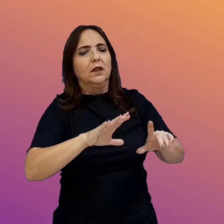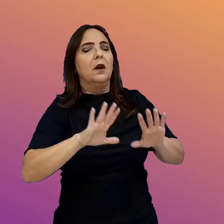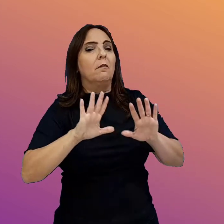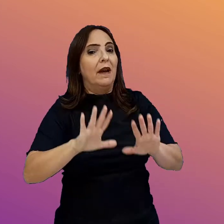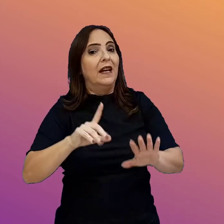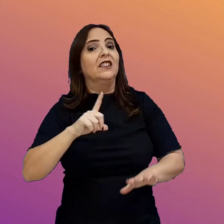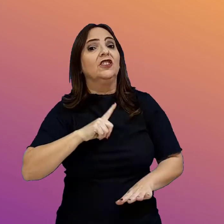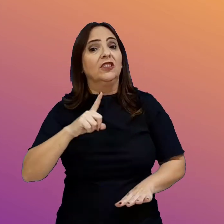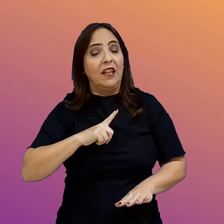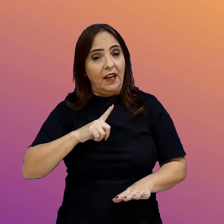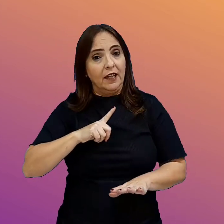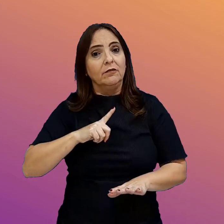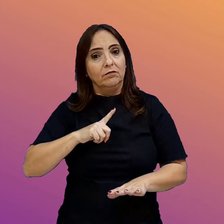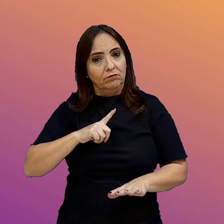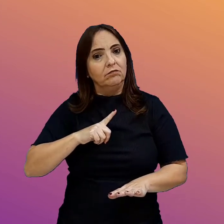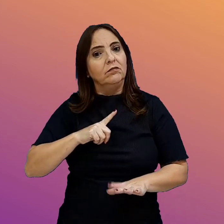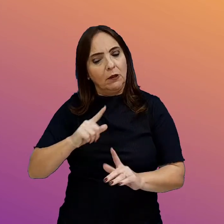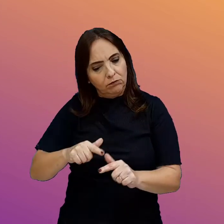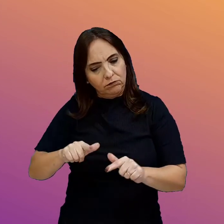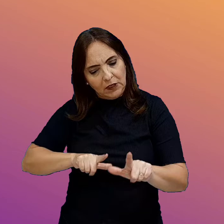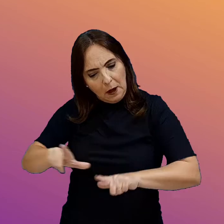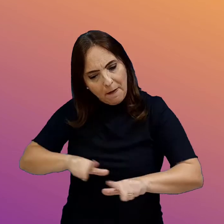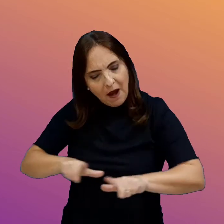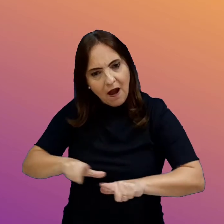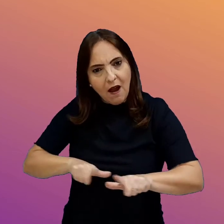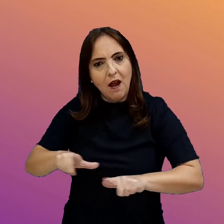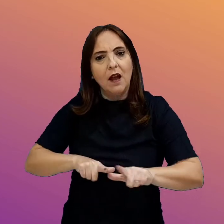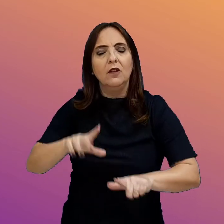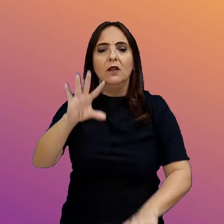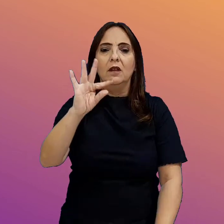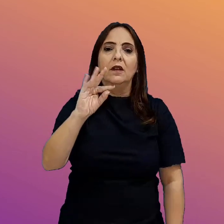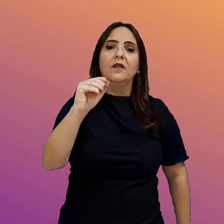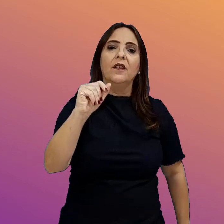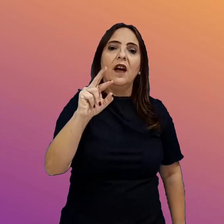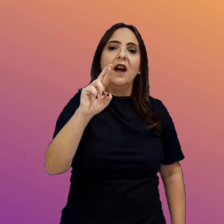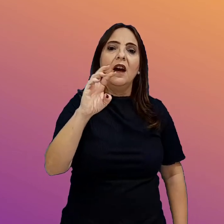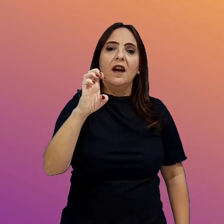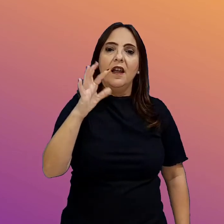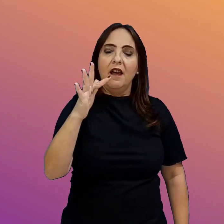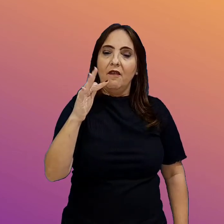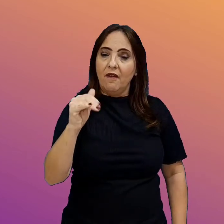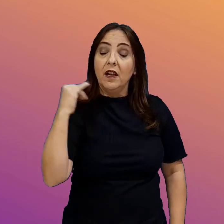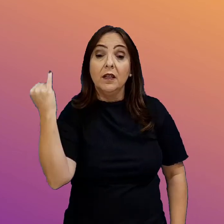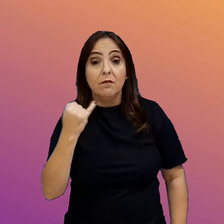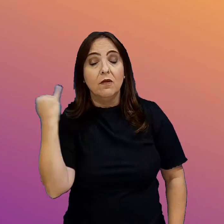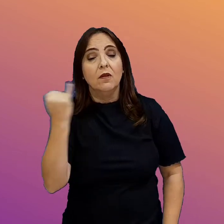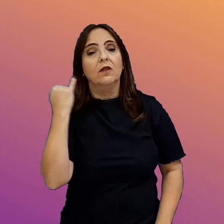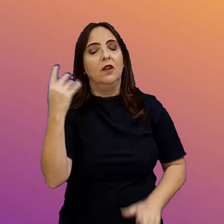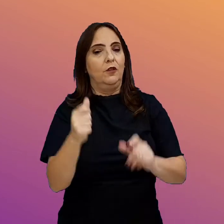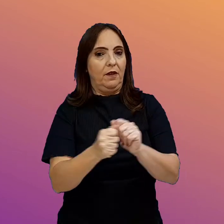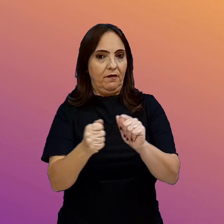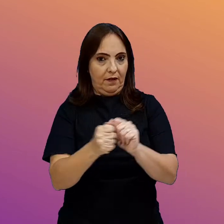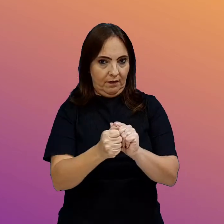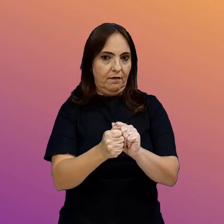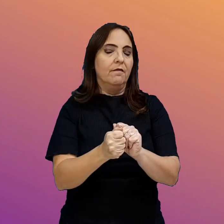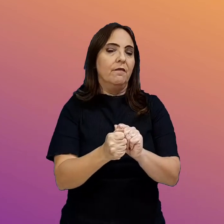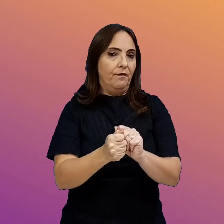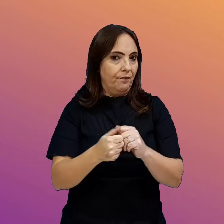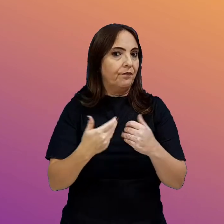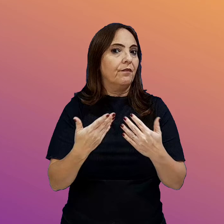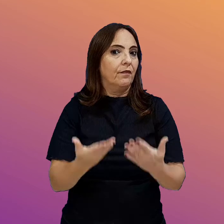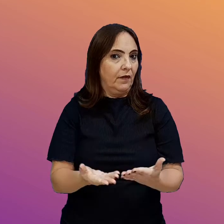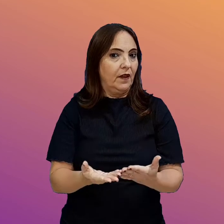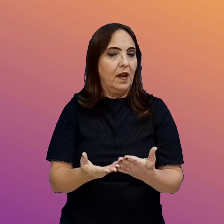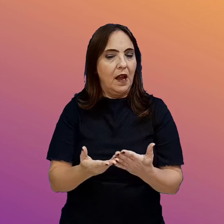existem tarefas que são importantes para serem feitas antes disso aí que você quer. E aí você vai